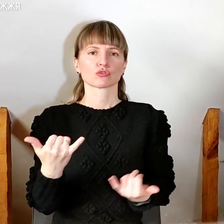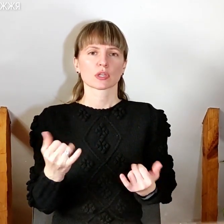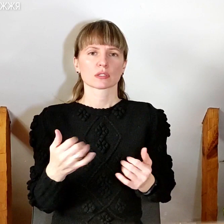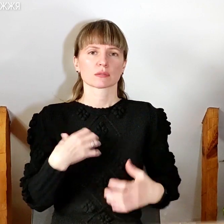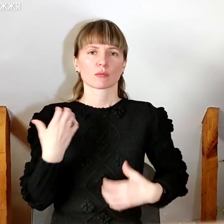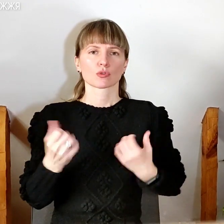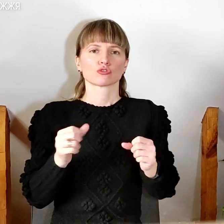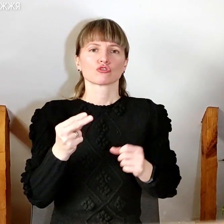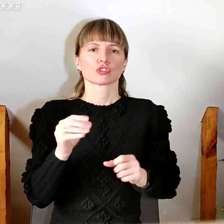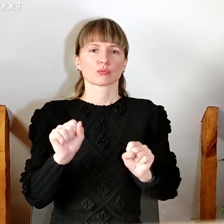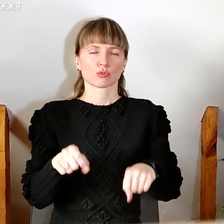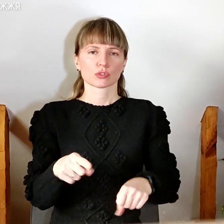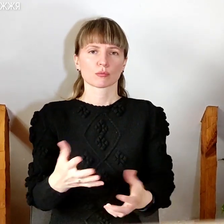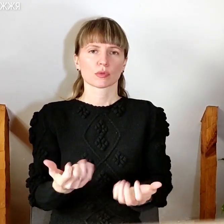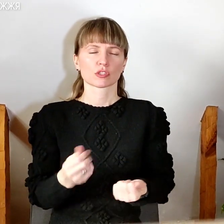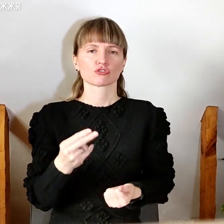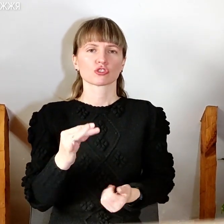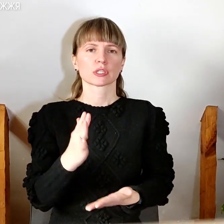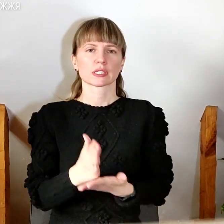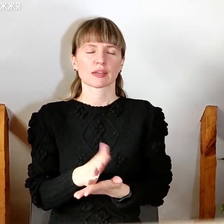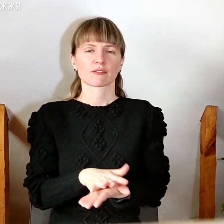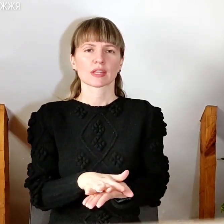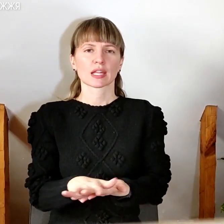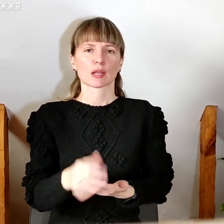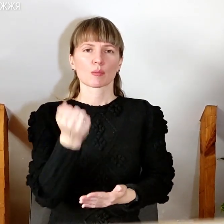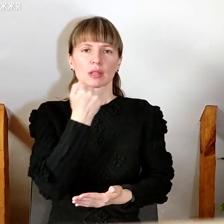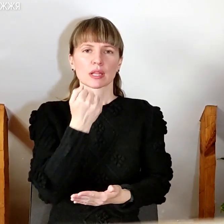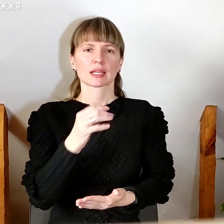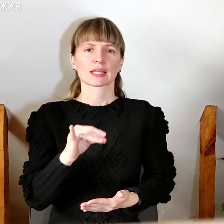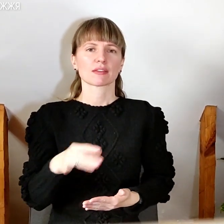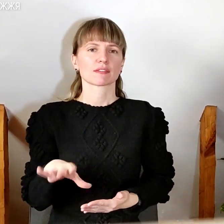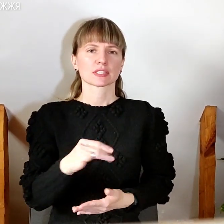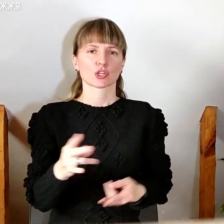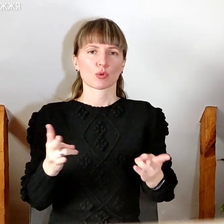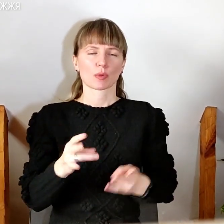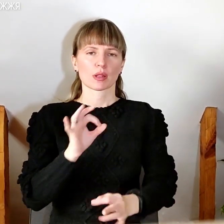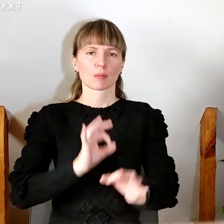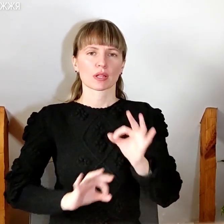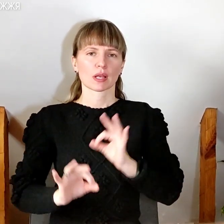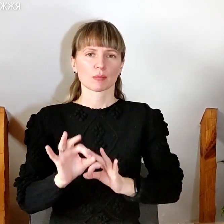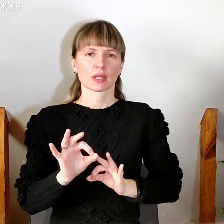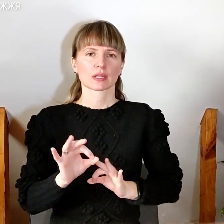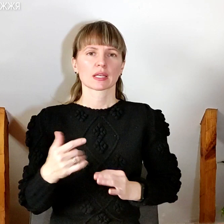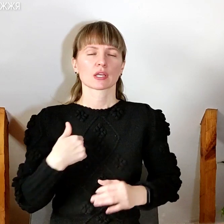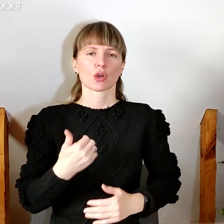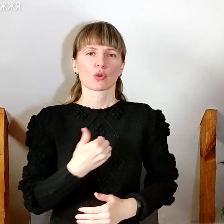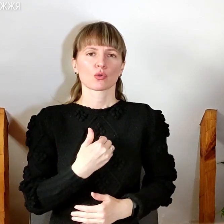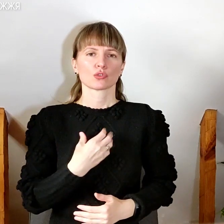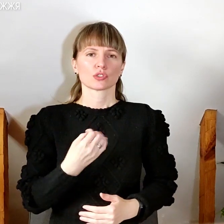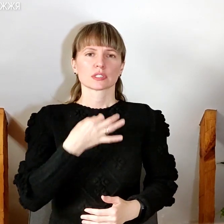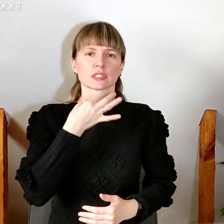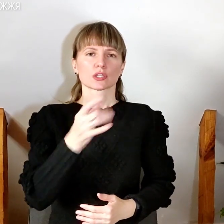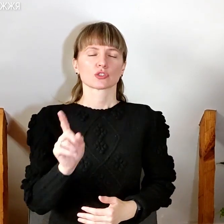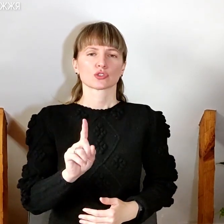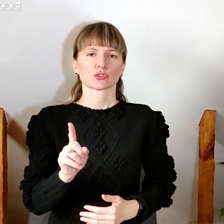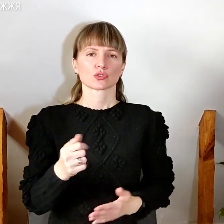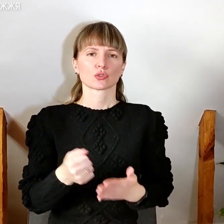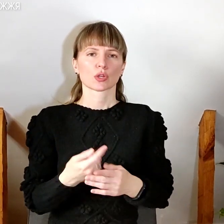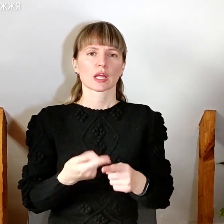її отримувати, і, власне, чи є витратні матеріали і всі необхідні медикаменти. Я хочу зазначити, що щодо цієї